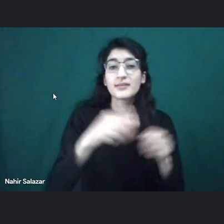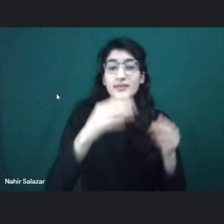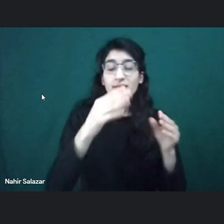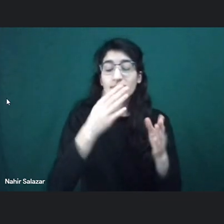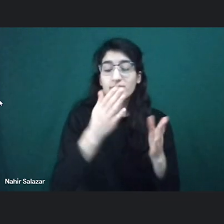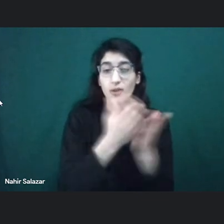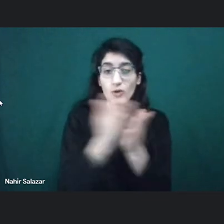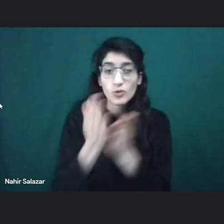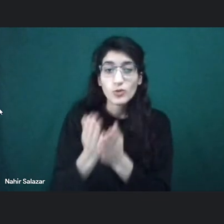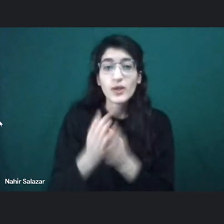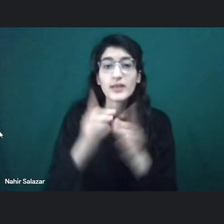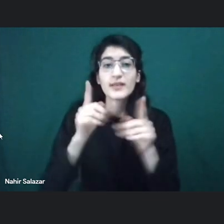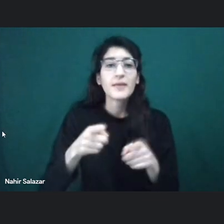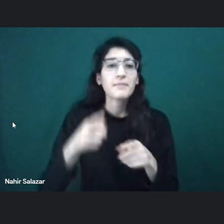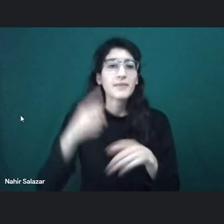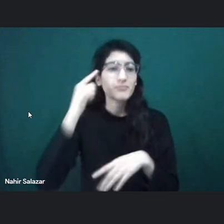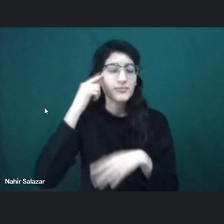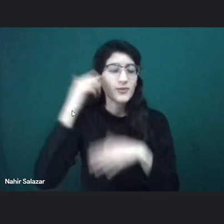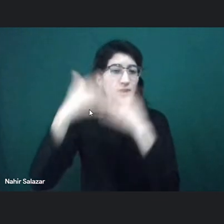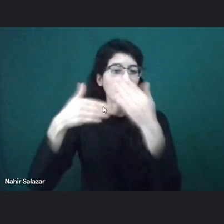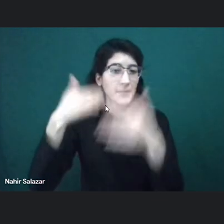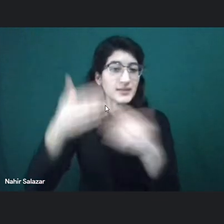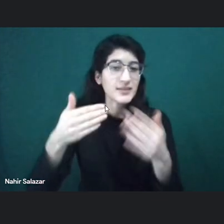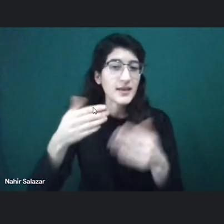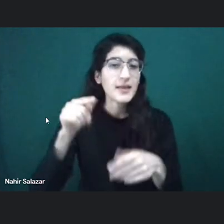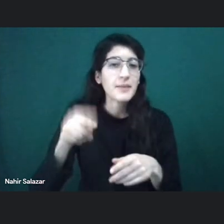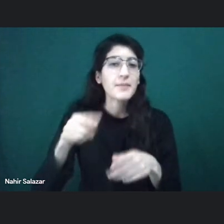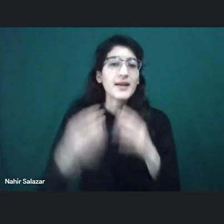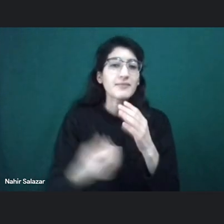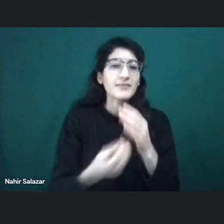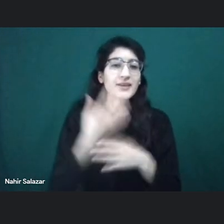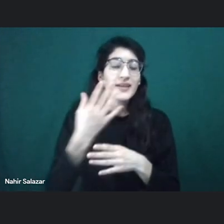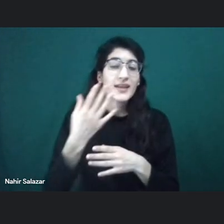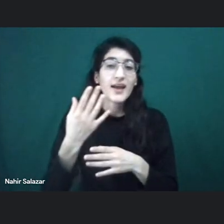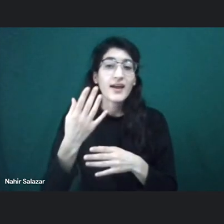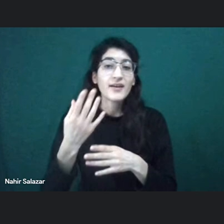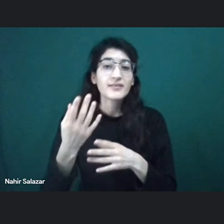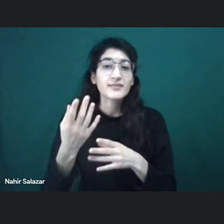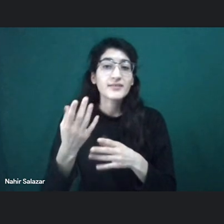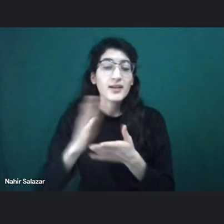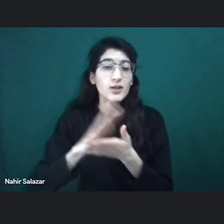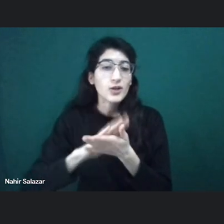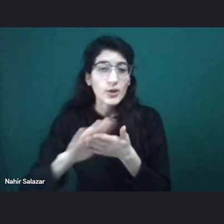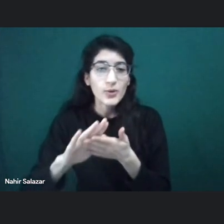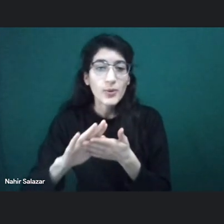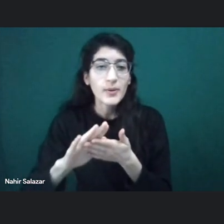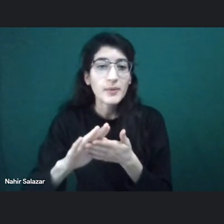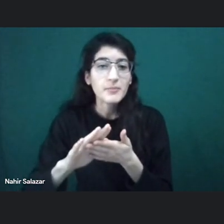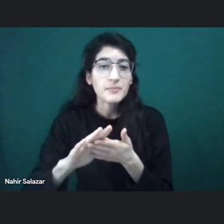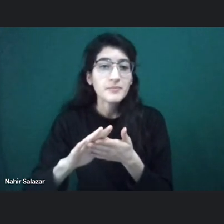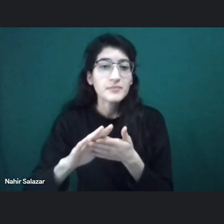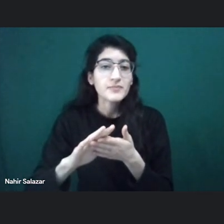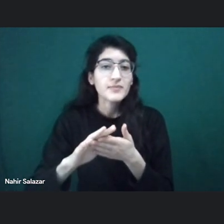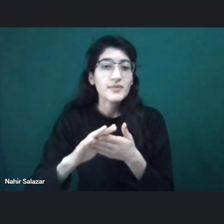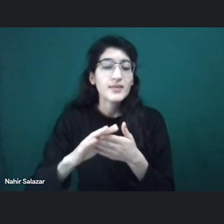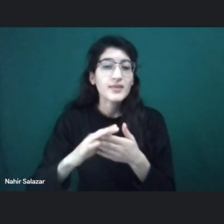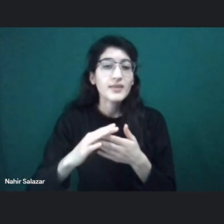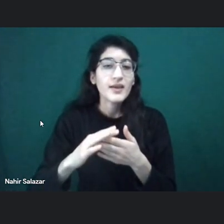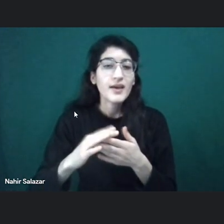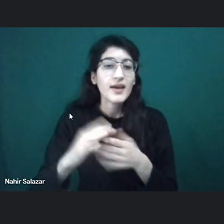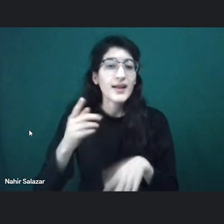capacidades para crear, innovar y colaborar a través del aprendizaje guiado e